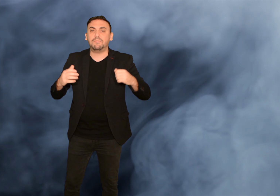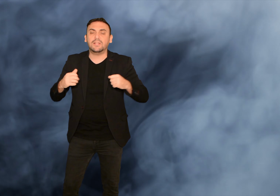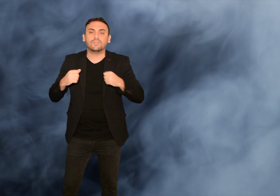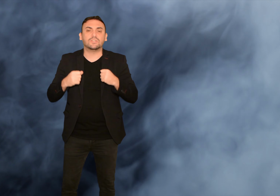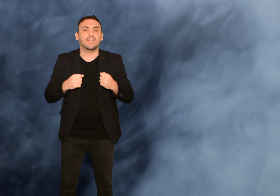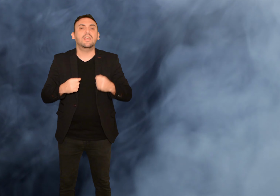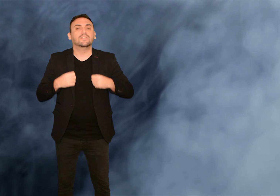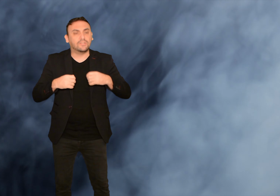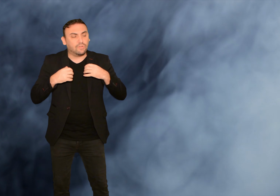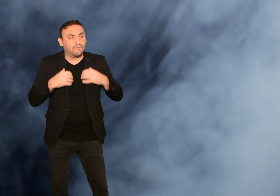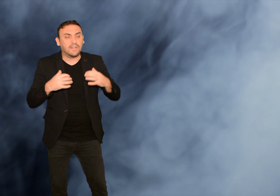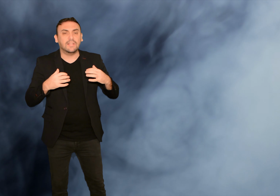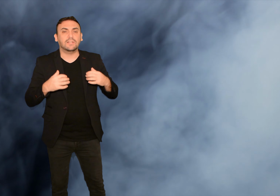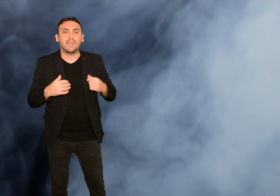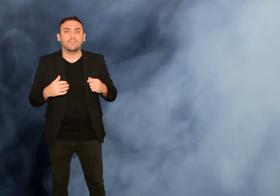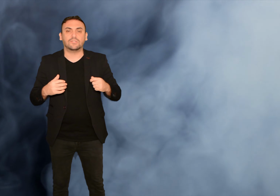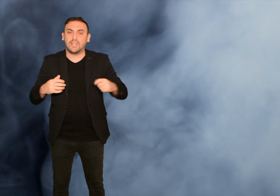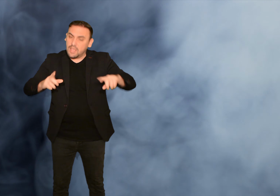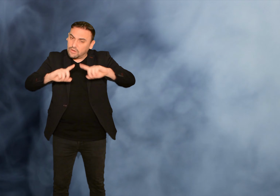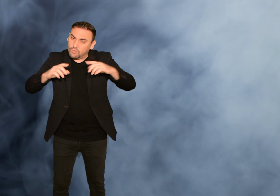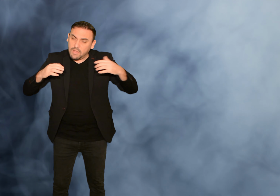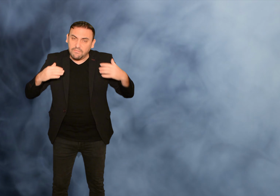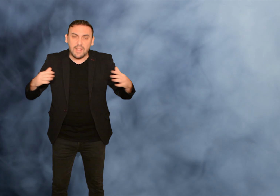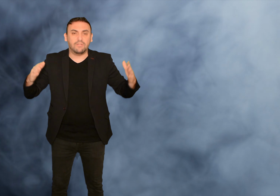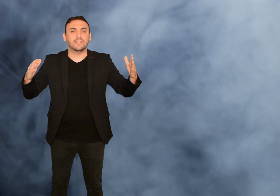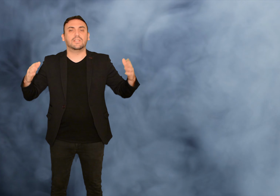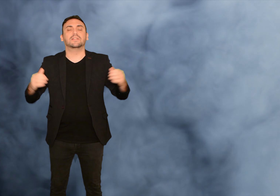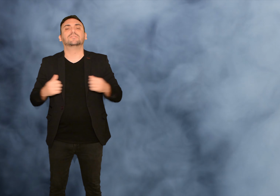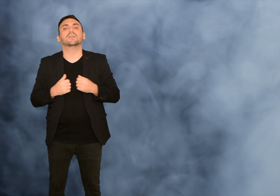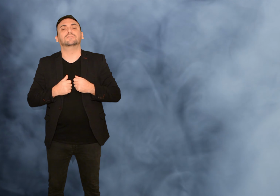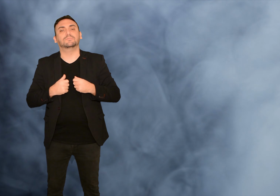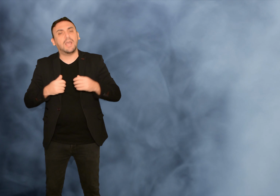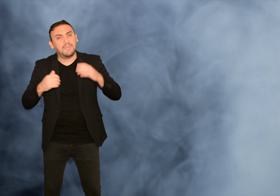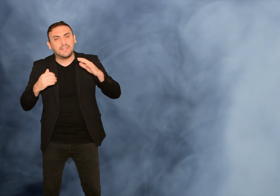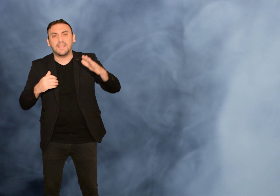pentru ce să-ți supăr din dragoste Nu mai vreau de tine să-mi aminte